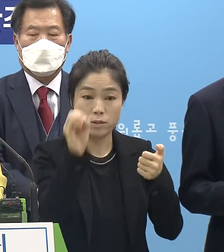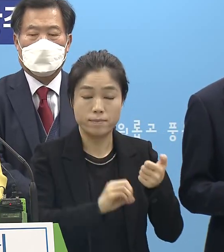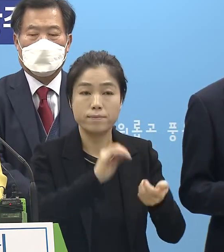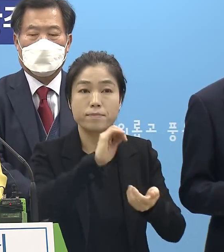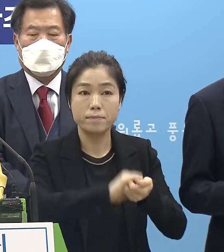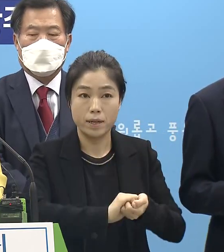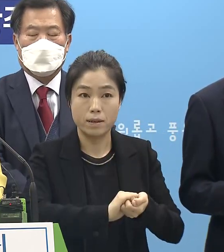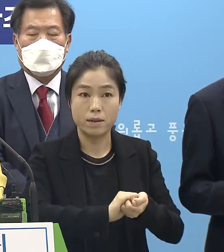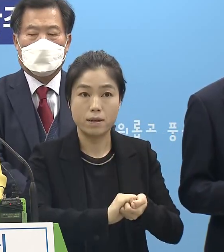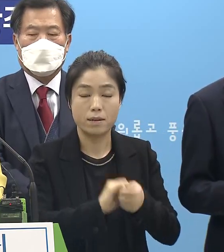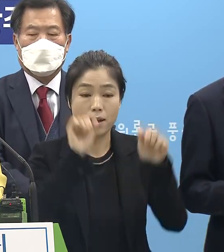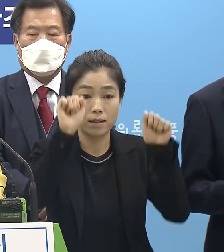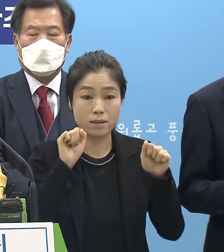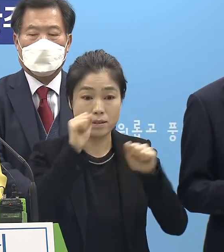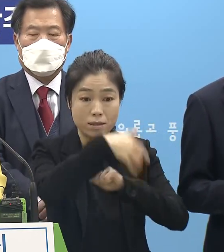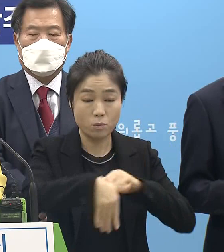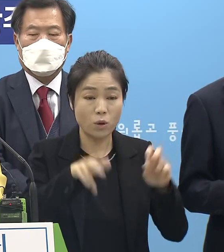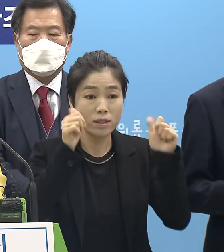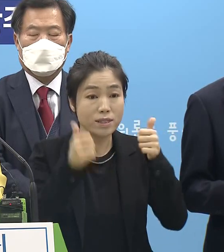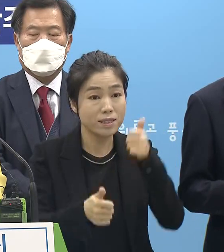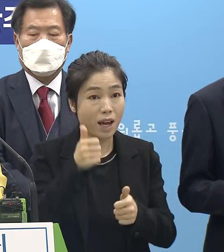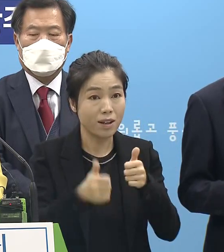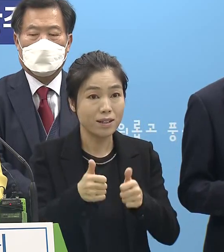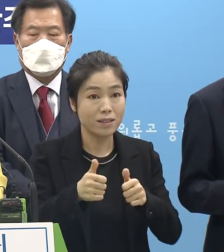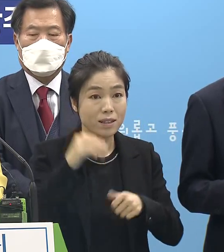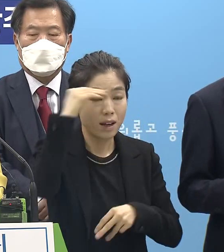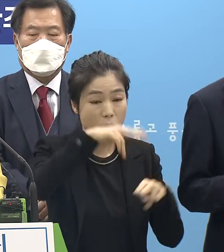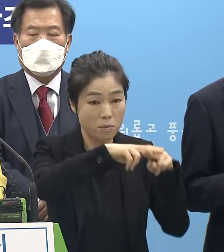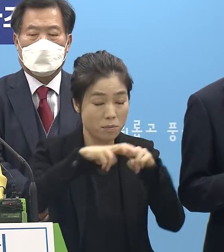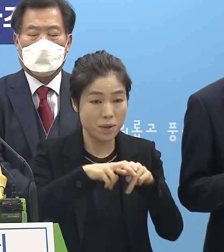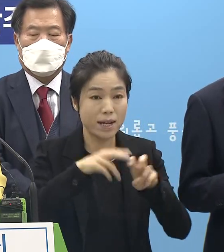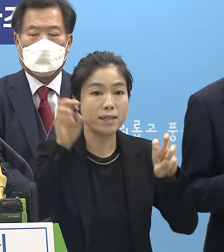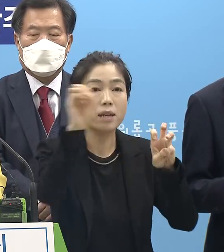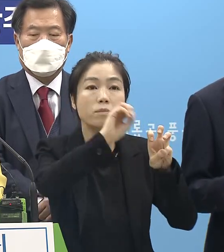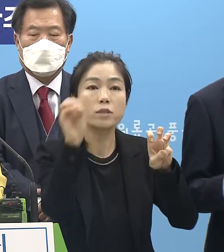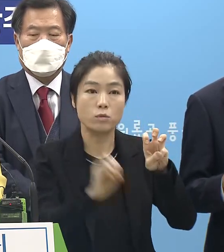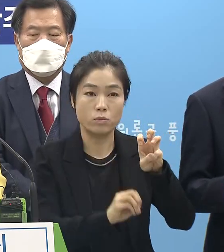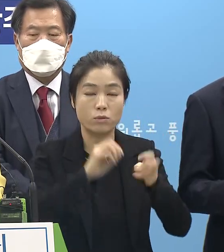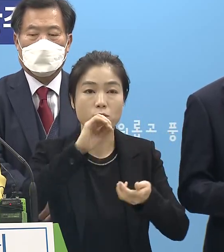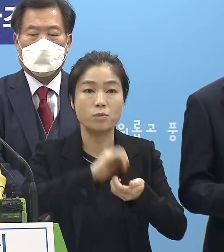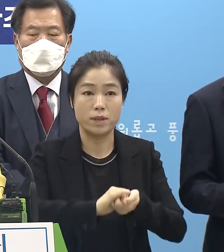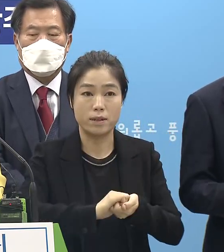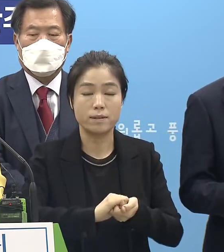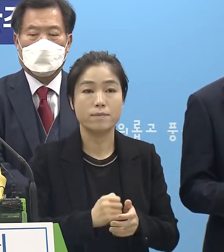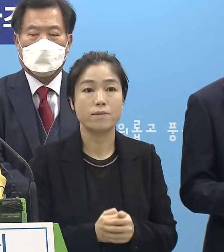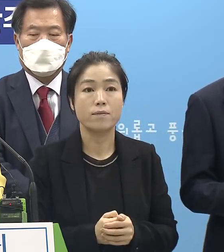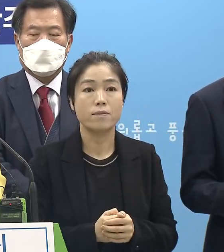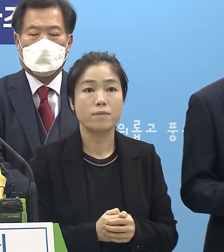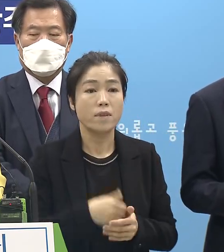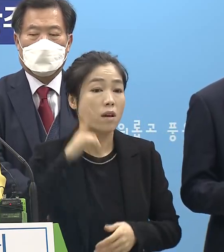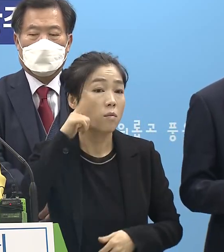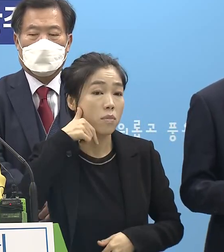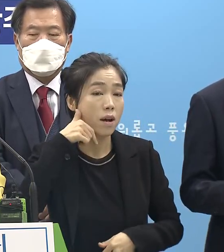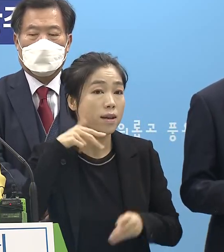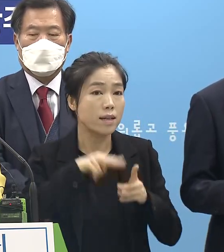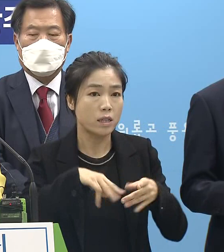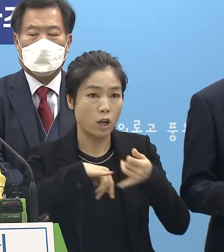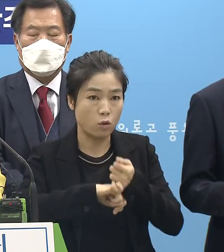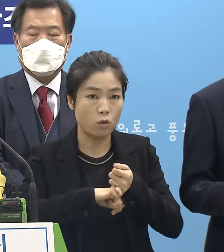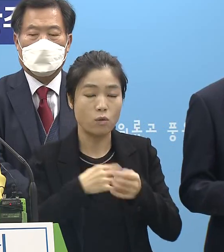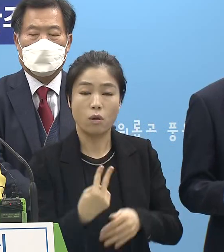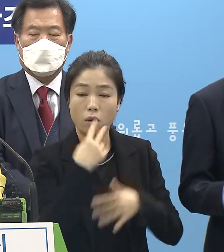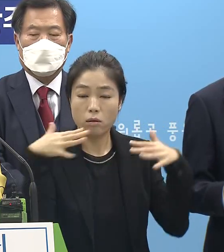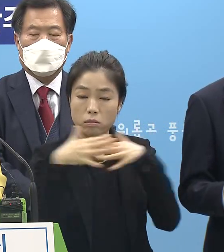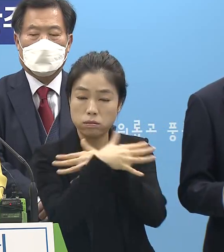제한하고 스포츠 경기는 관중 입장을 30%로 제한합니다. 또 콜센터는 반드시